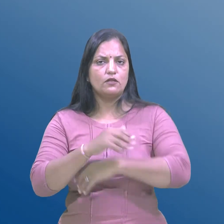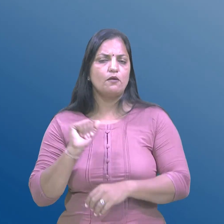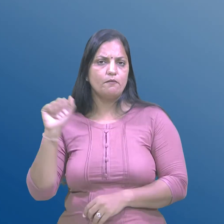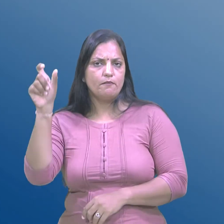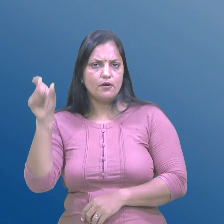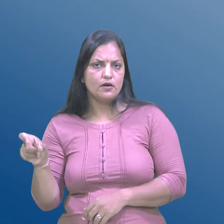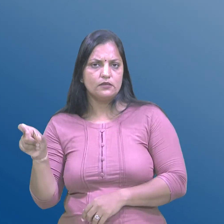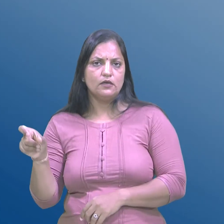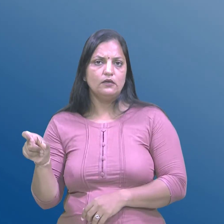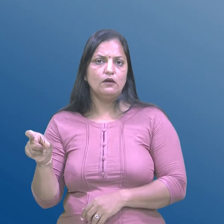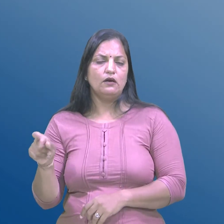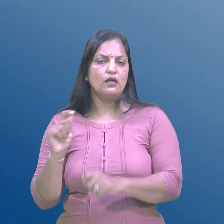સામે આચરવામાં આવેલ